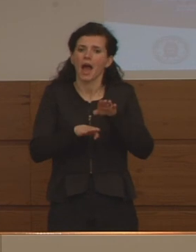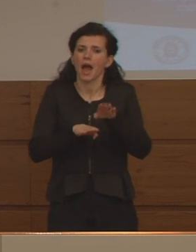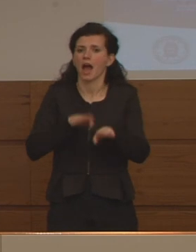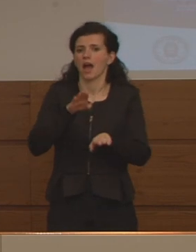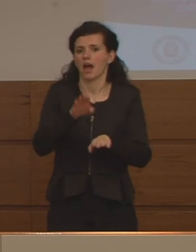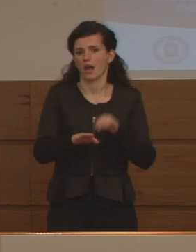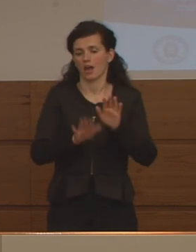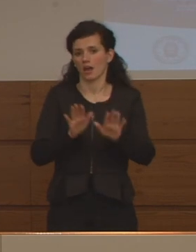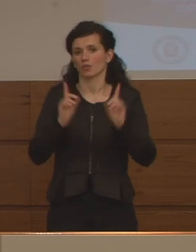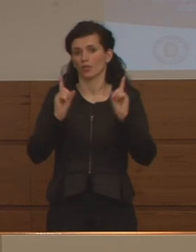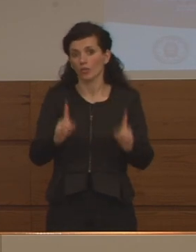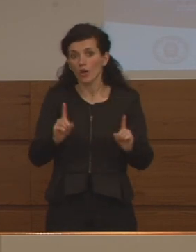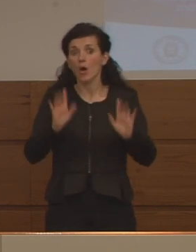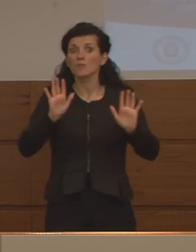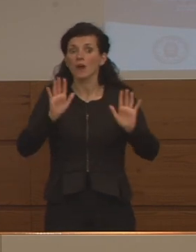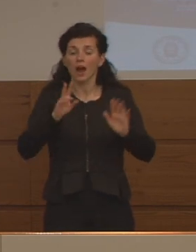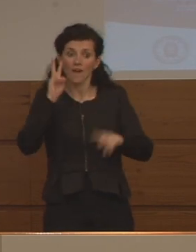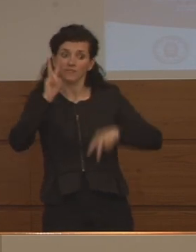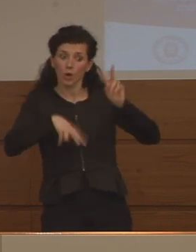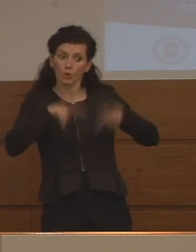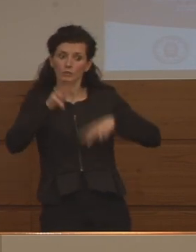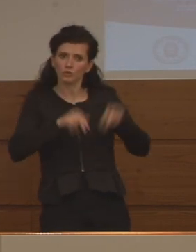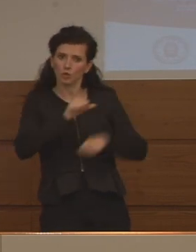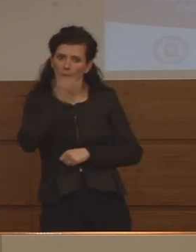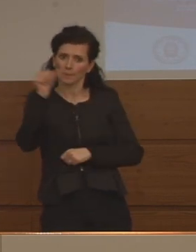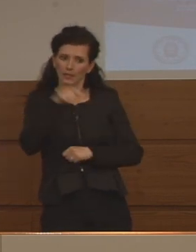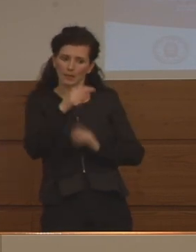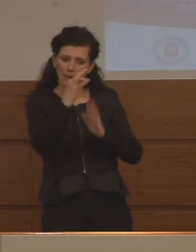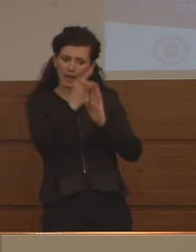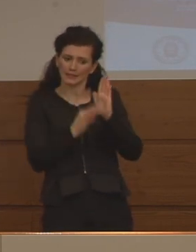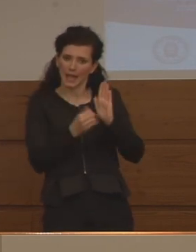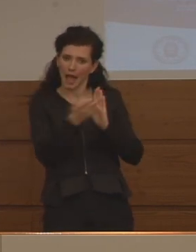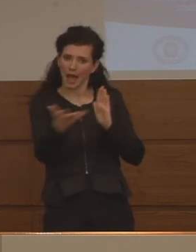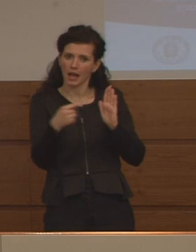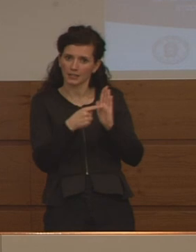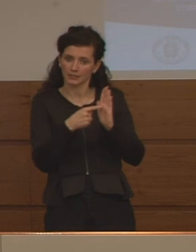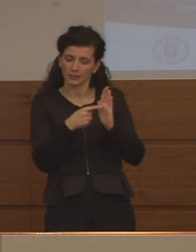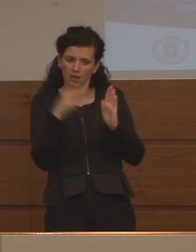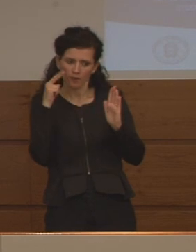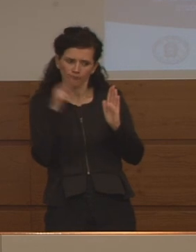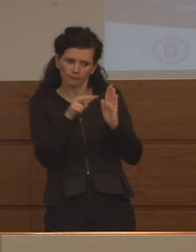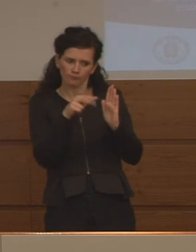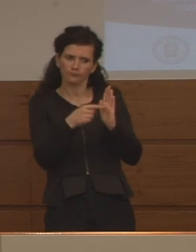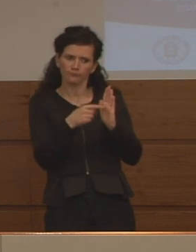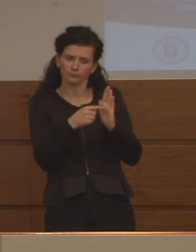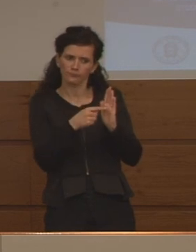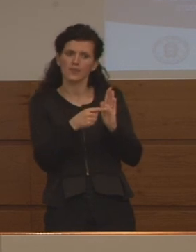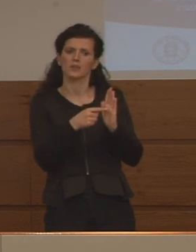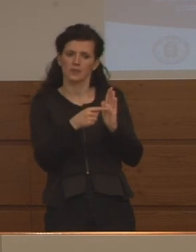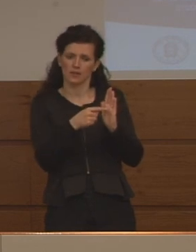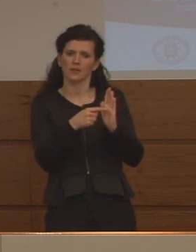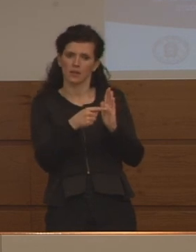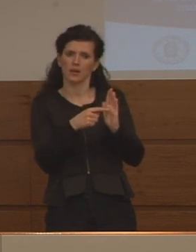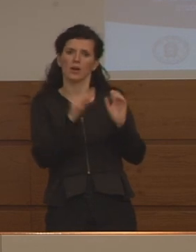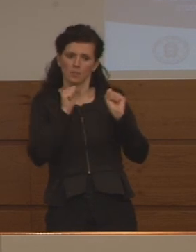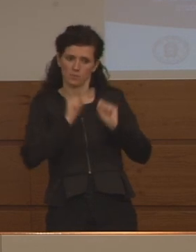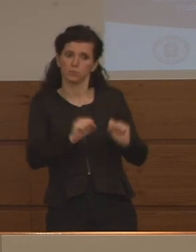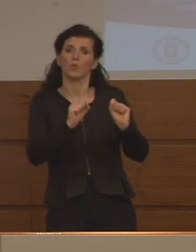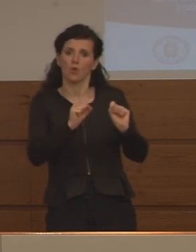valutazione di tutta una serie di dati che non fanno riferimento solo ed esclusivamente